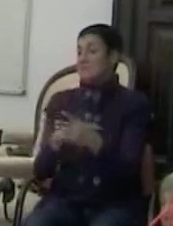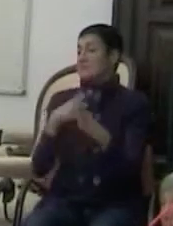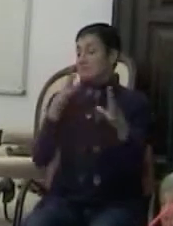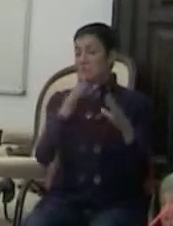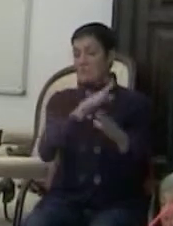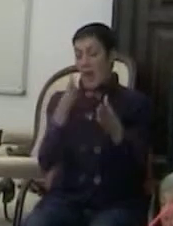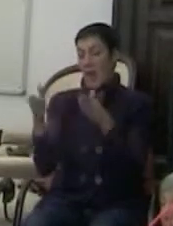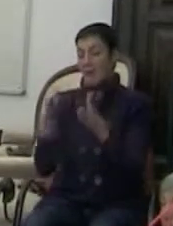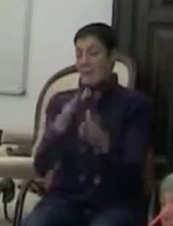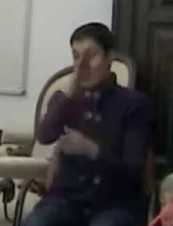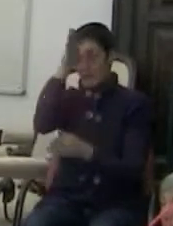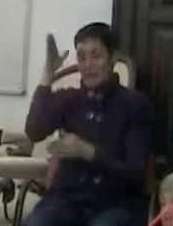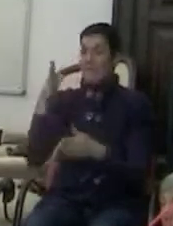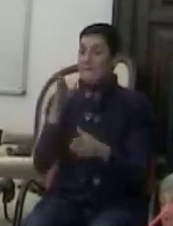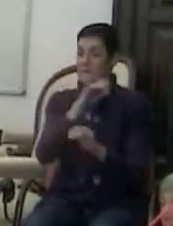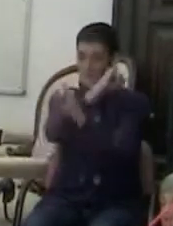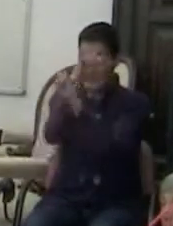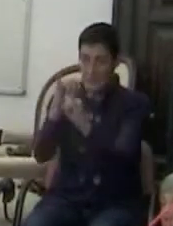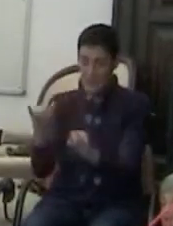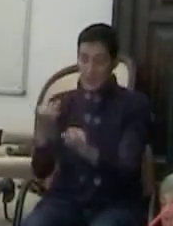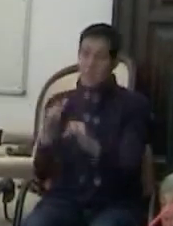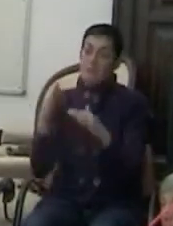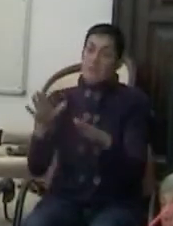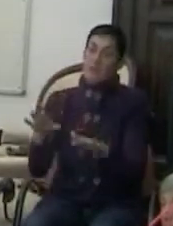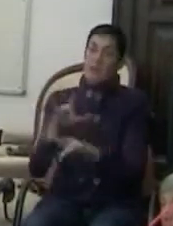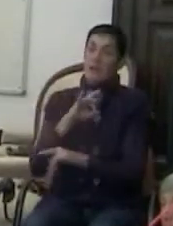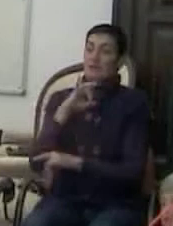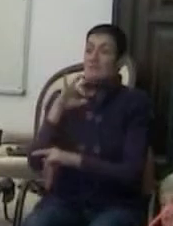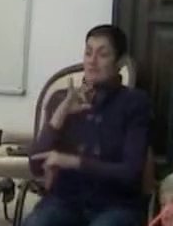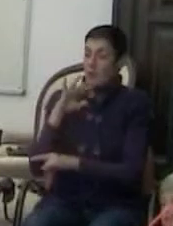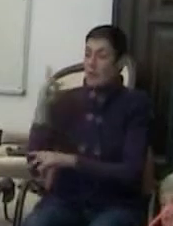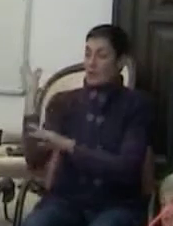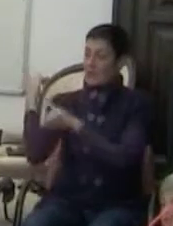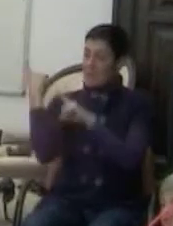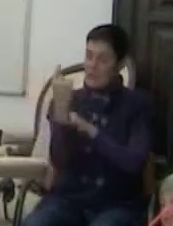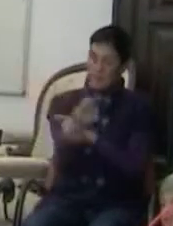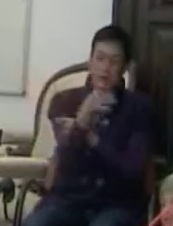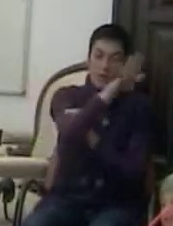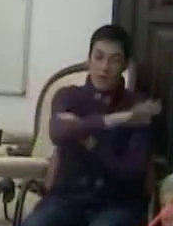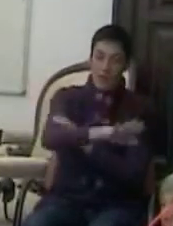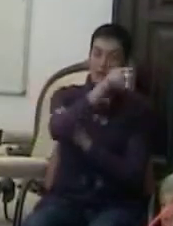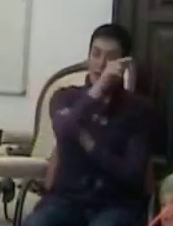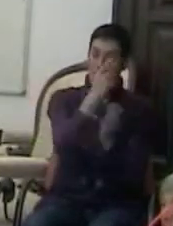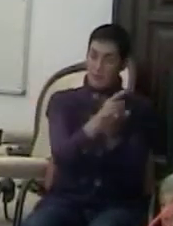feliz y se van contentos con su caja y llenos de ilusión.